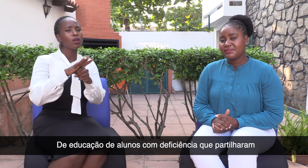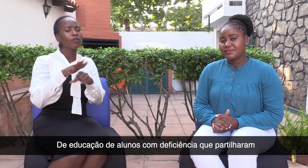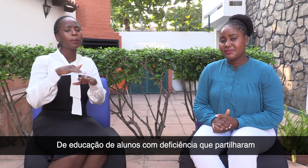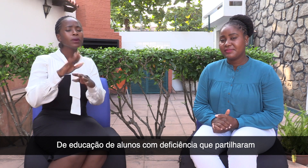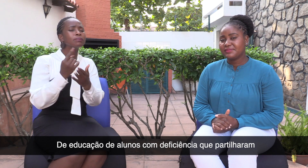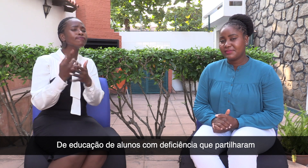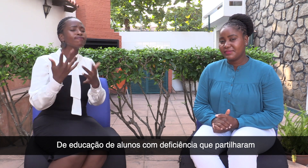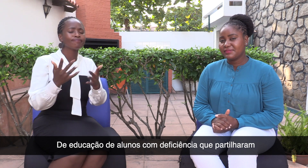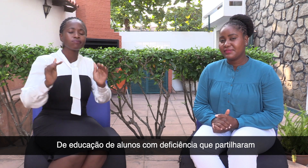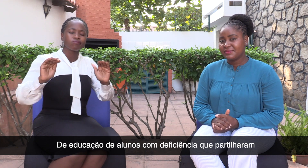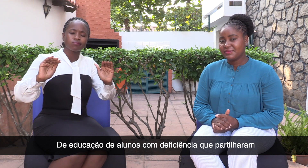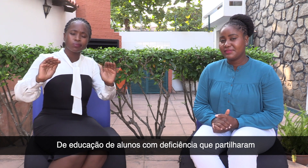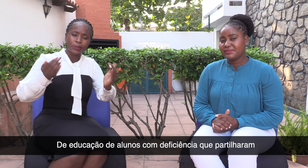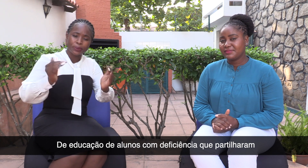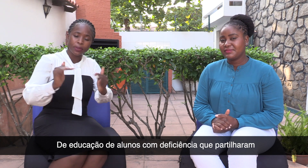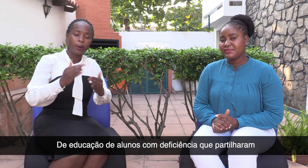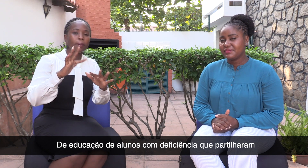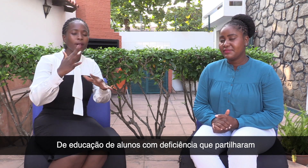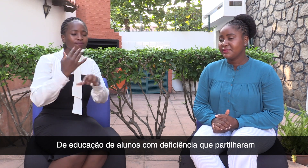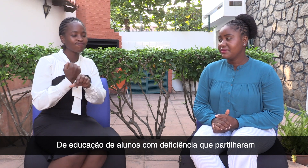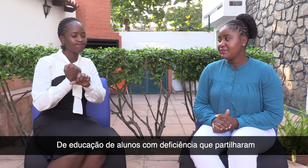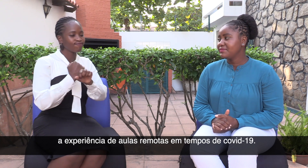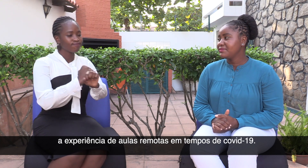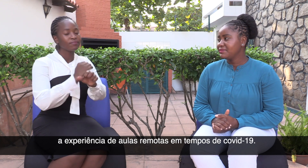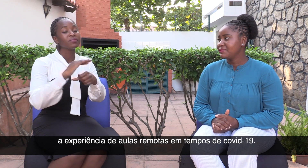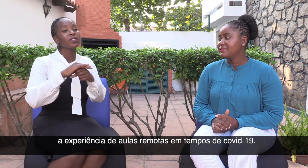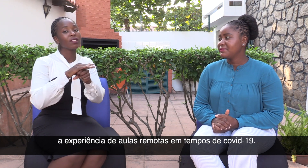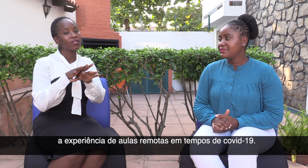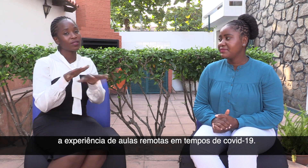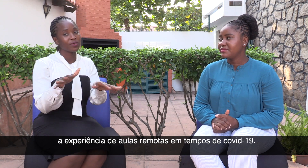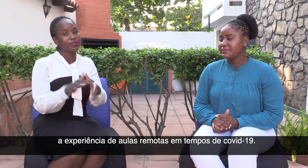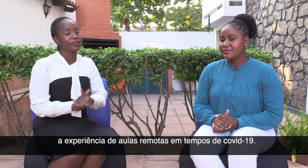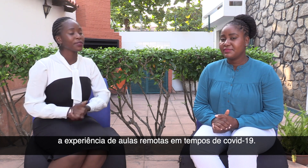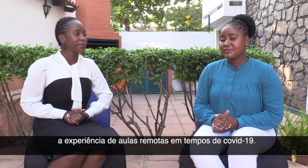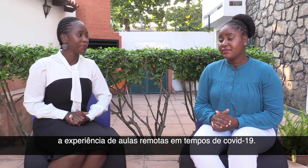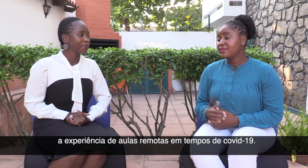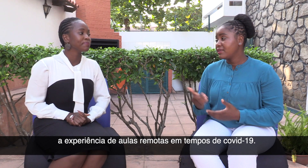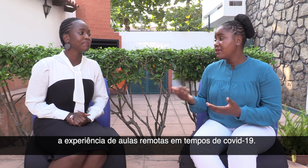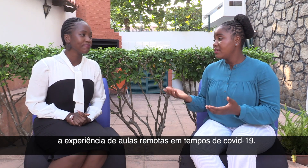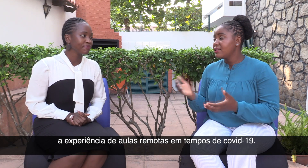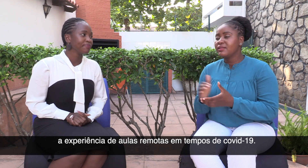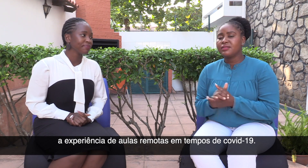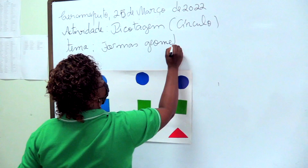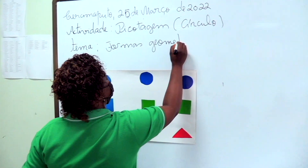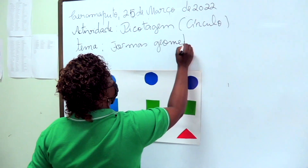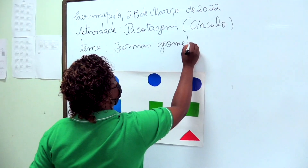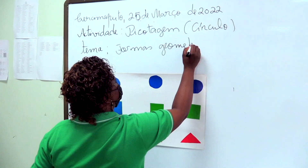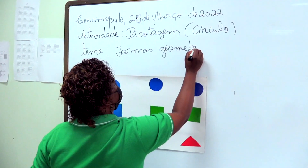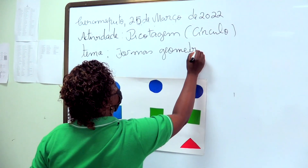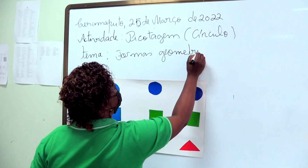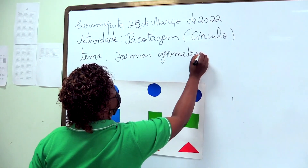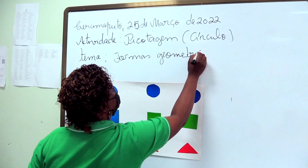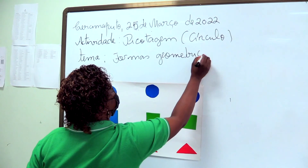de alunos com deficiência que partilharam a experiência de aulas remotas em tempos de Covid-19.